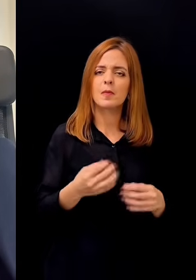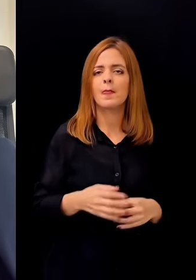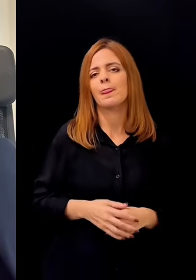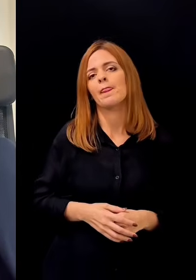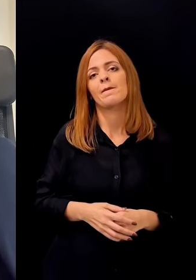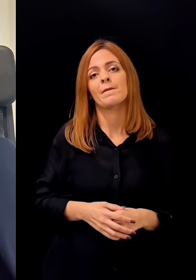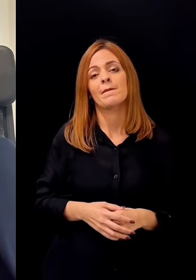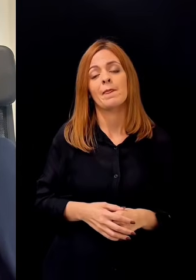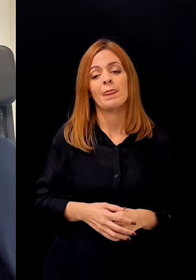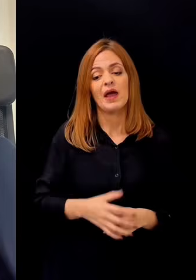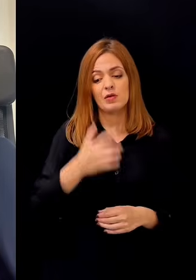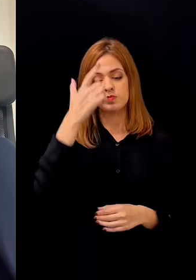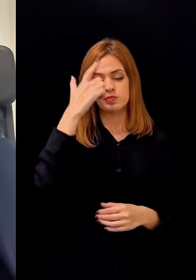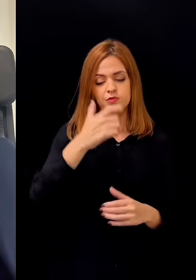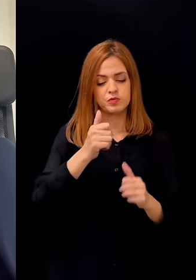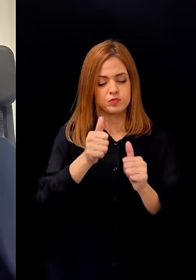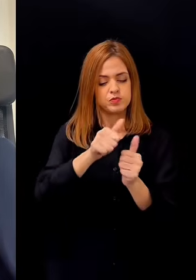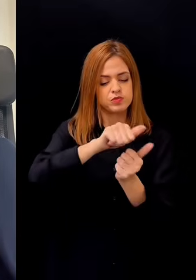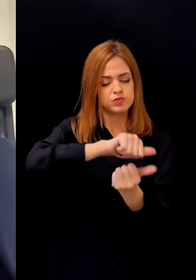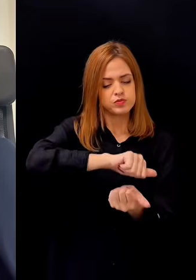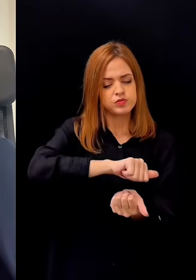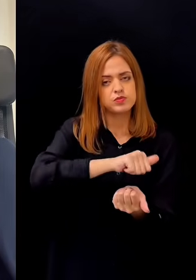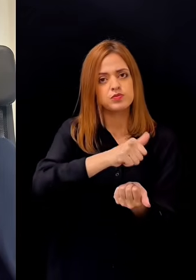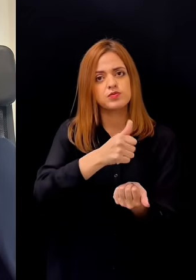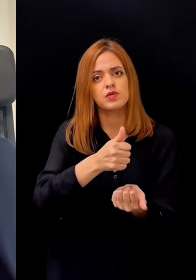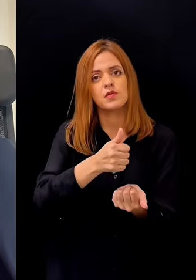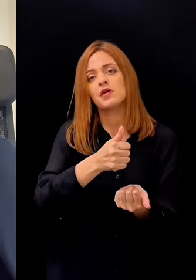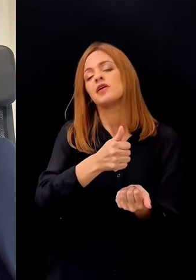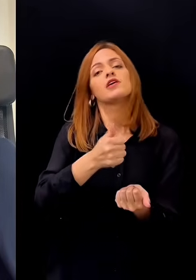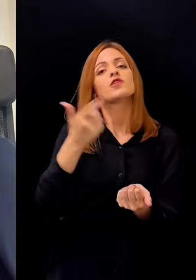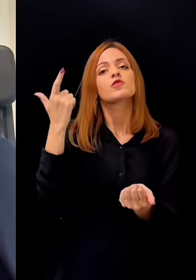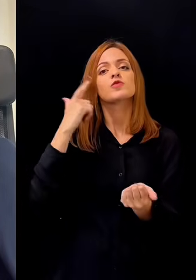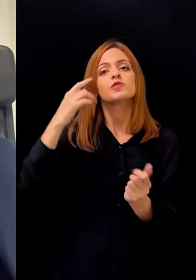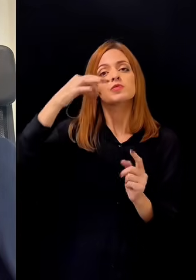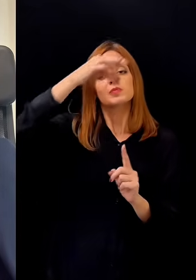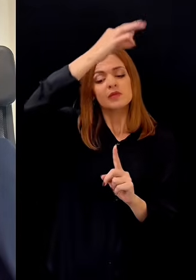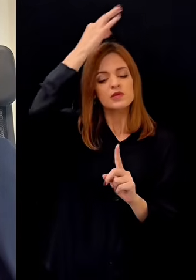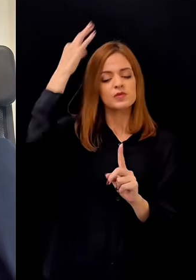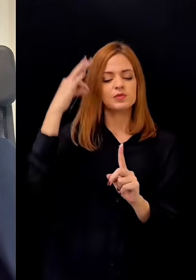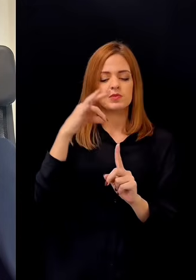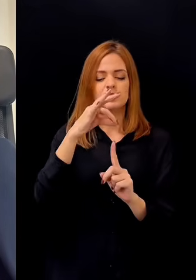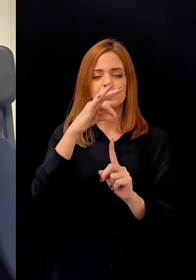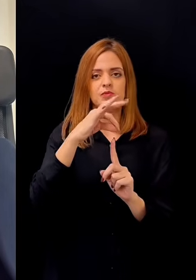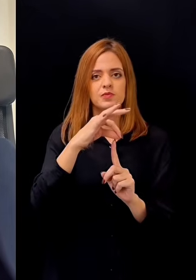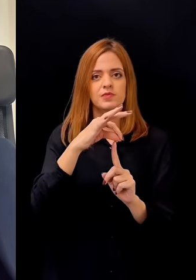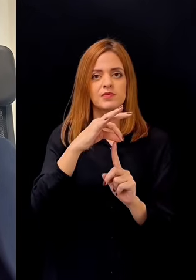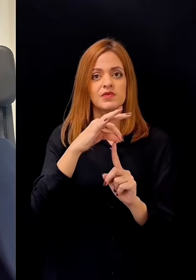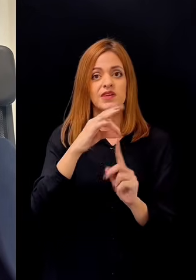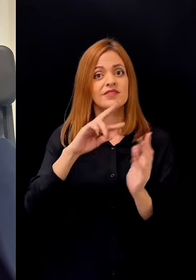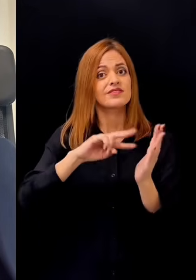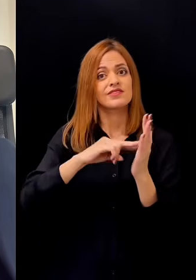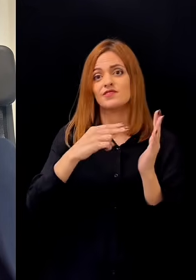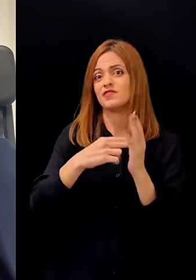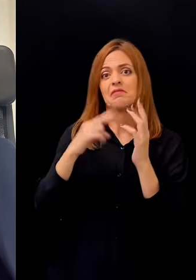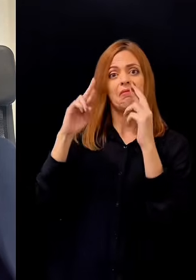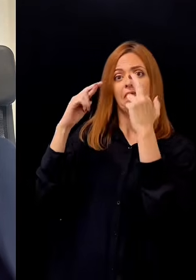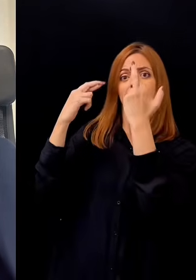água e do Espírito Santo. Não pode entrar no reino de Deus.